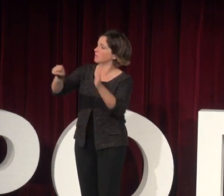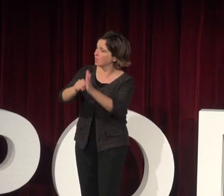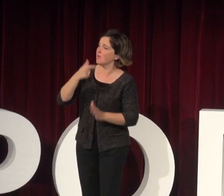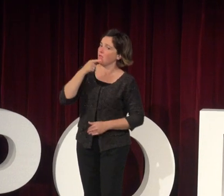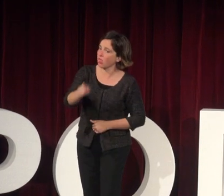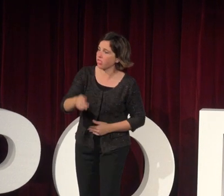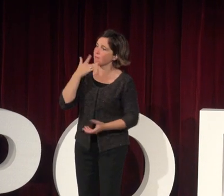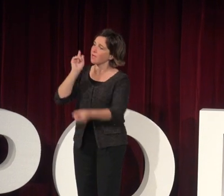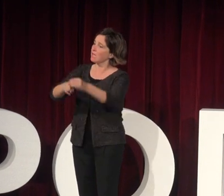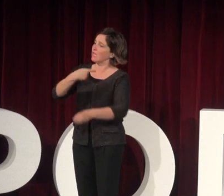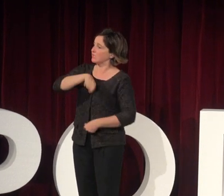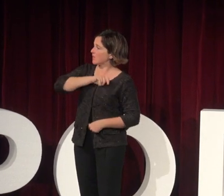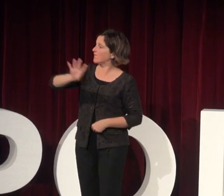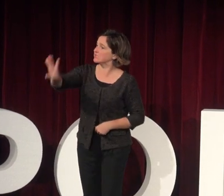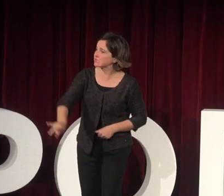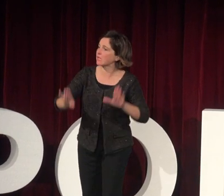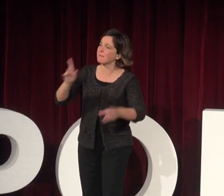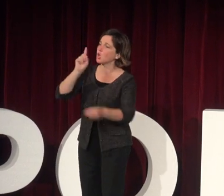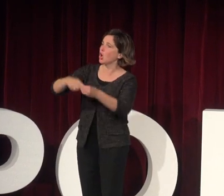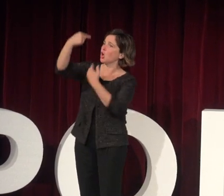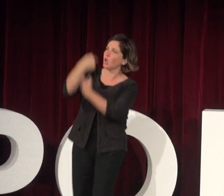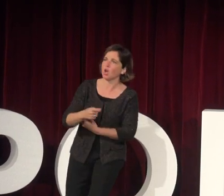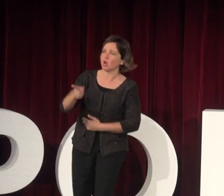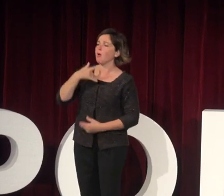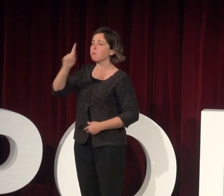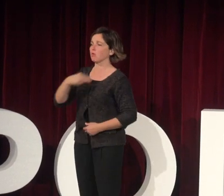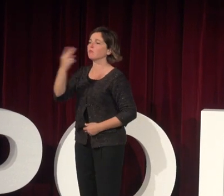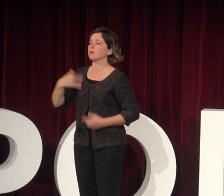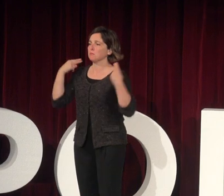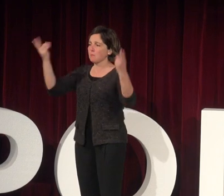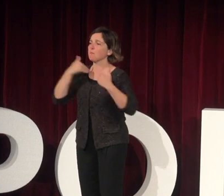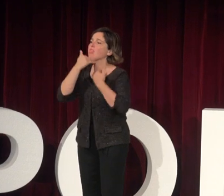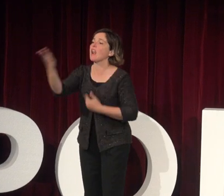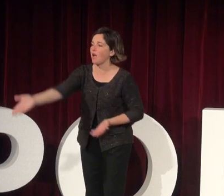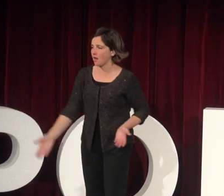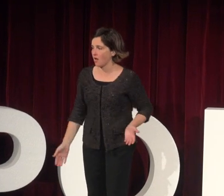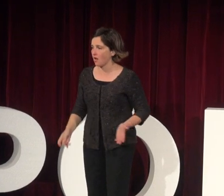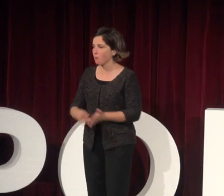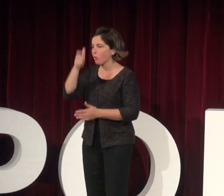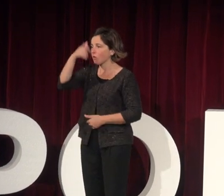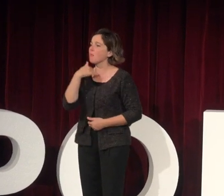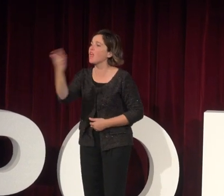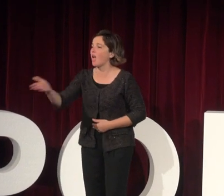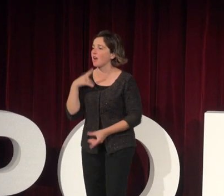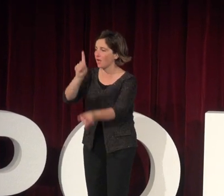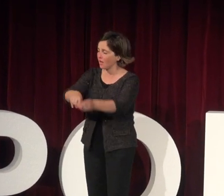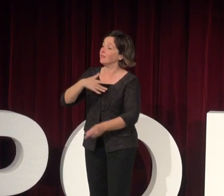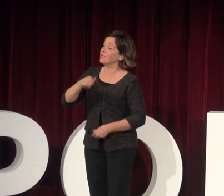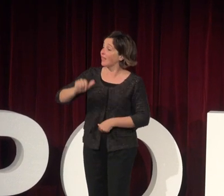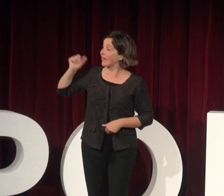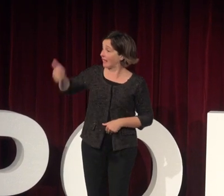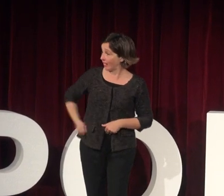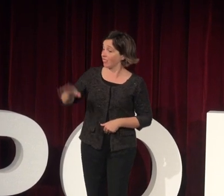para pertenecer a España, sí, pero no porque nos exponga a nadie, sino porque lo hemos decidido como pueblo. Esa es la riqueza